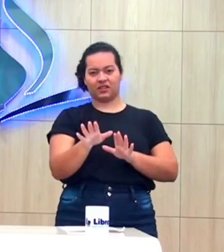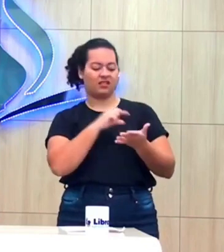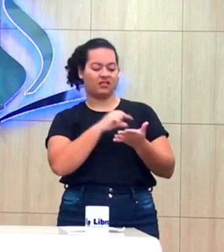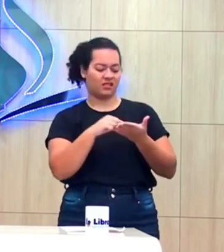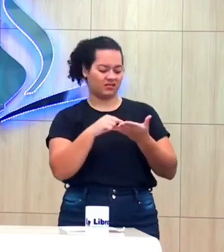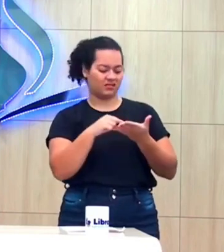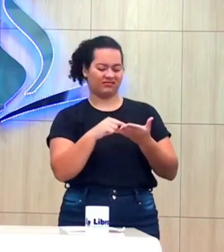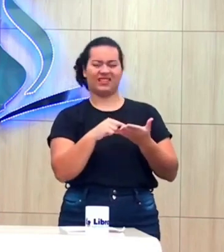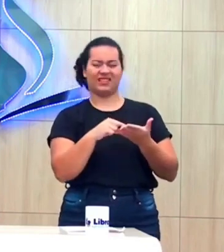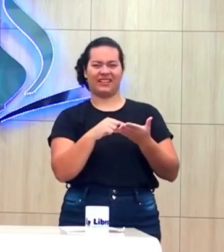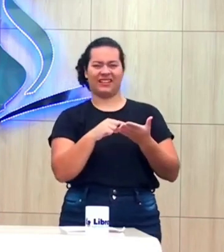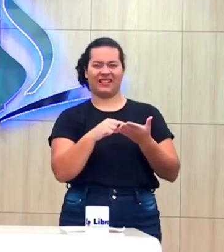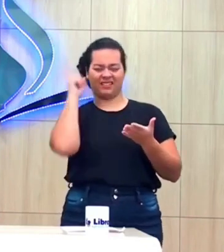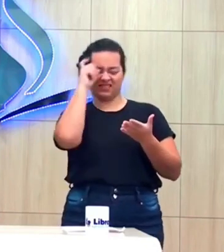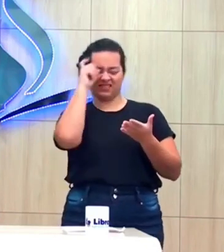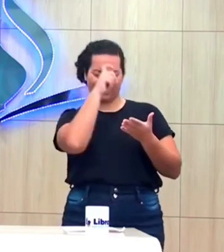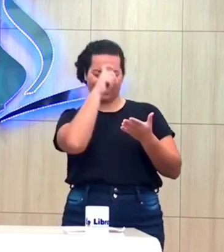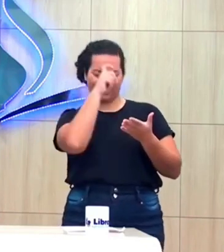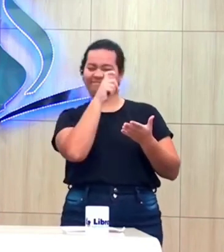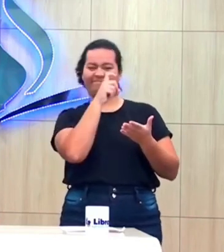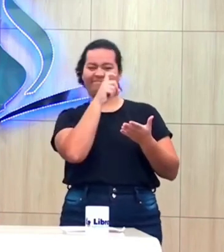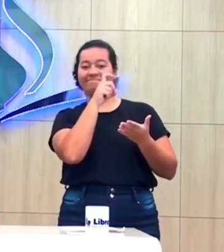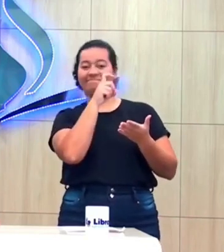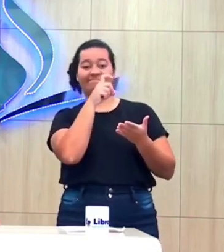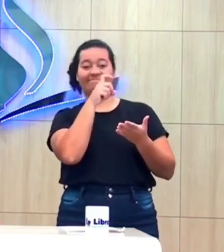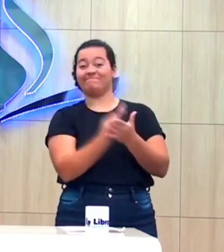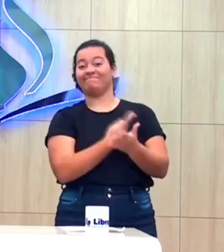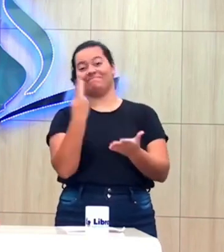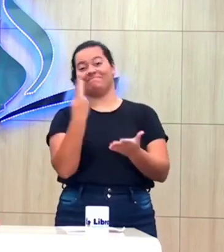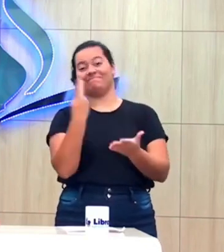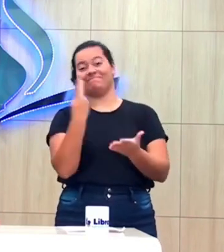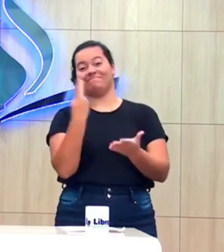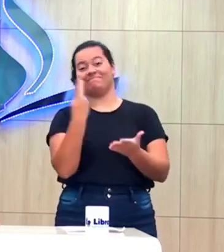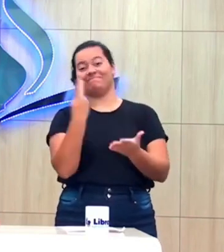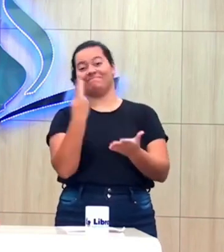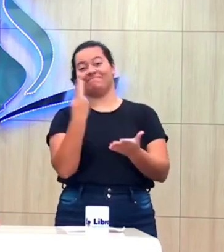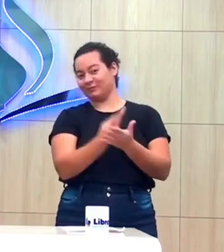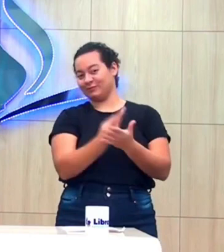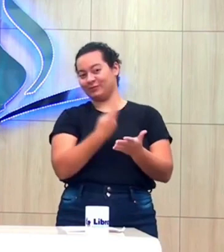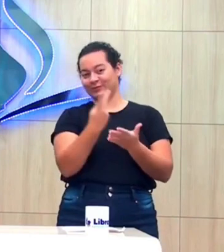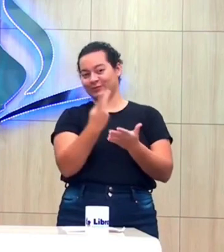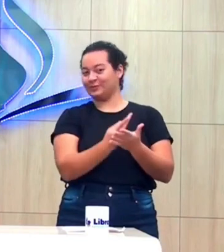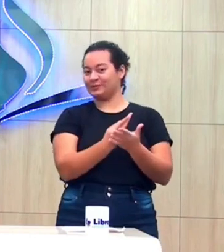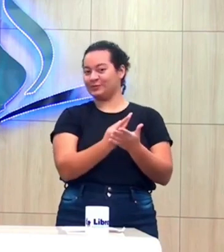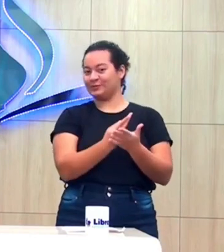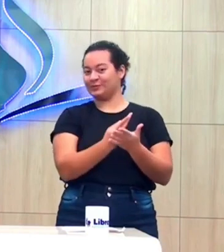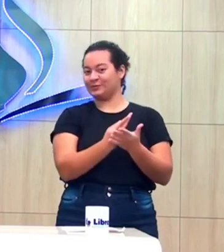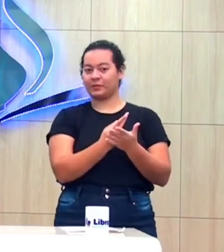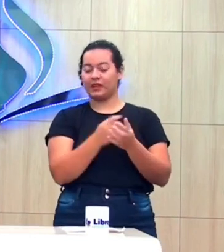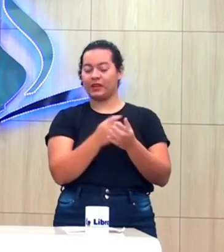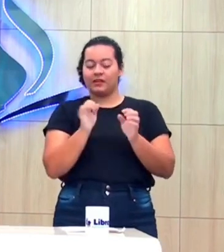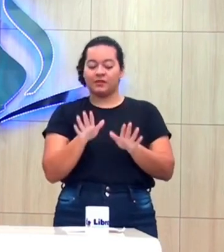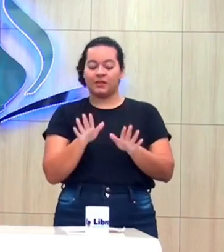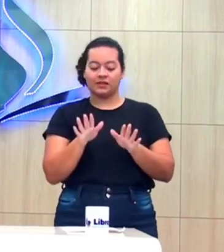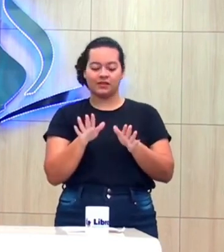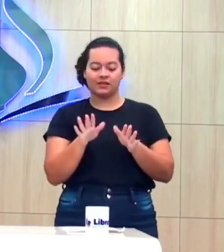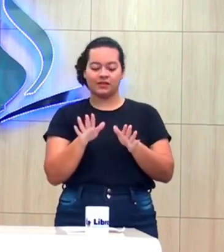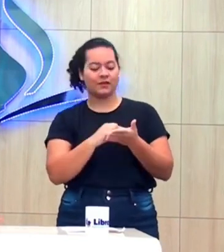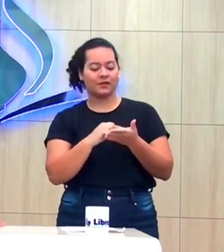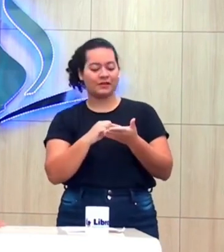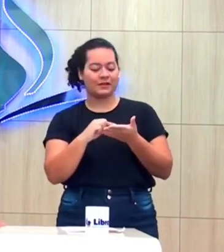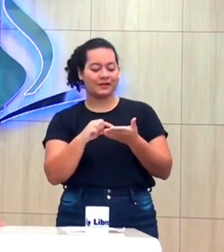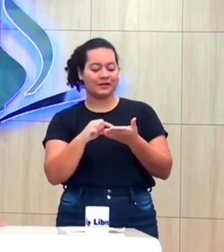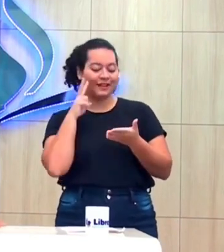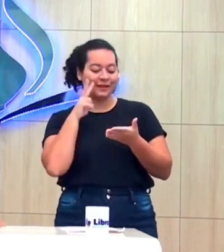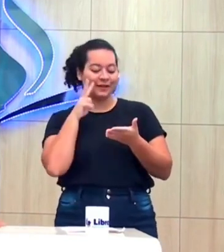está errada. Mas eu quero aqui mostrar para você uma visão e até mesmo o objetivo que